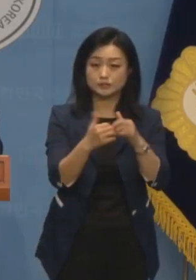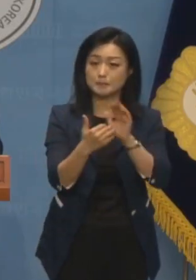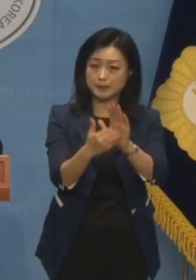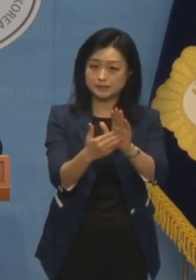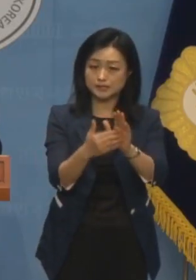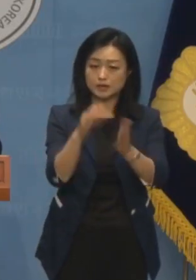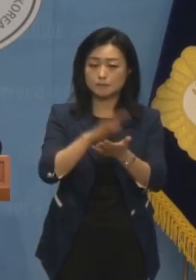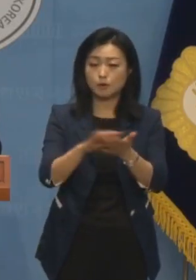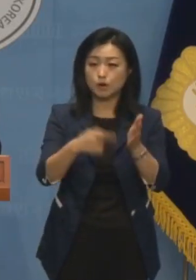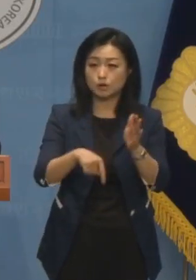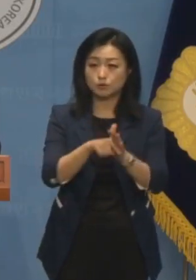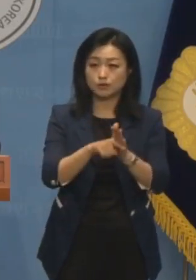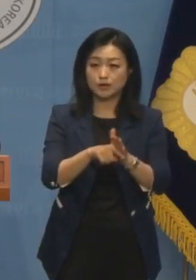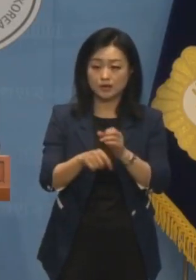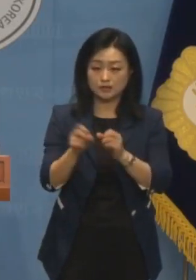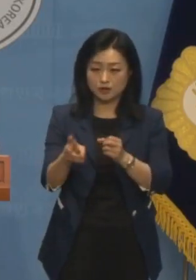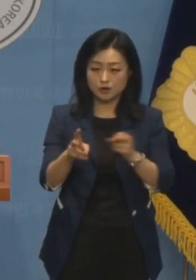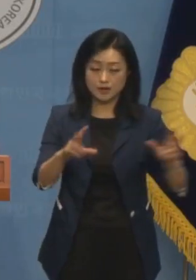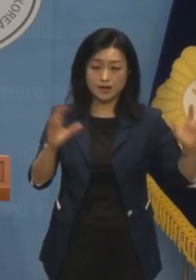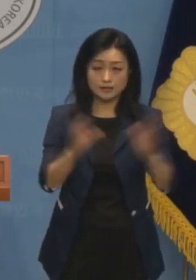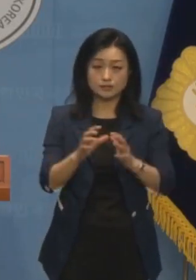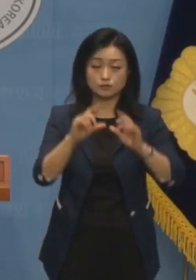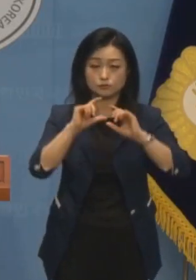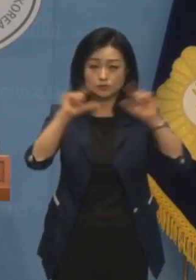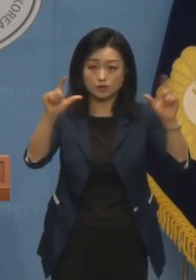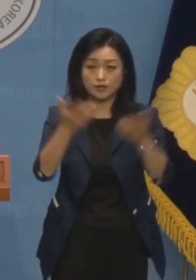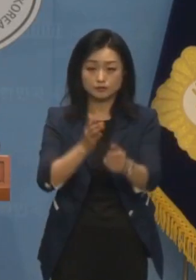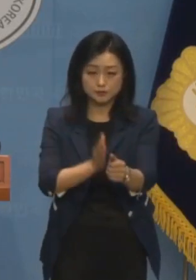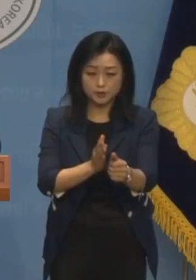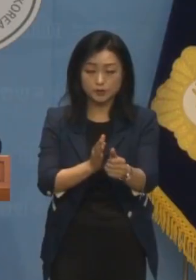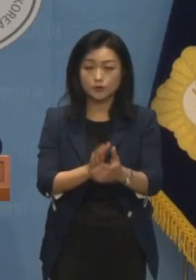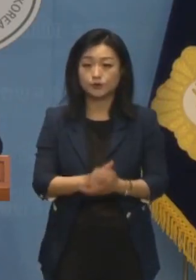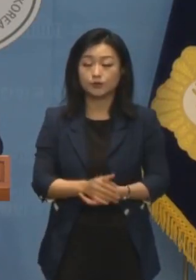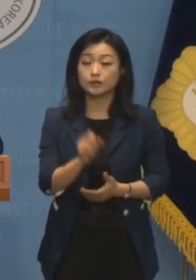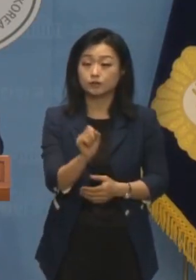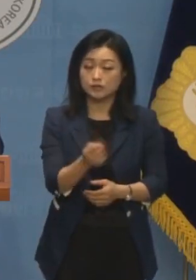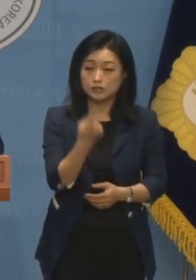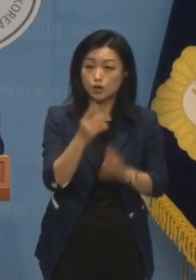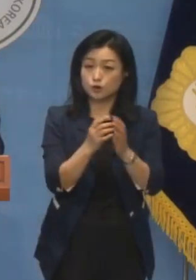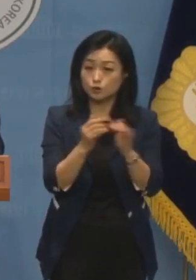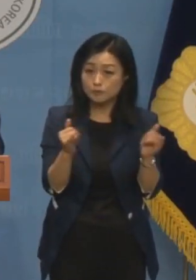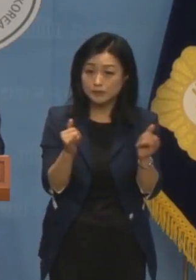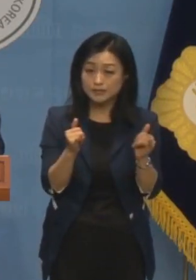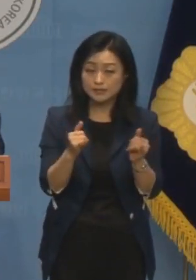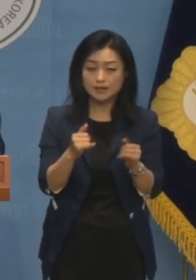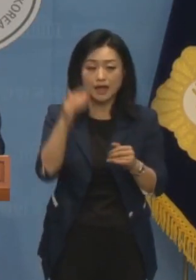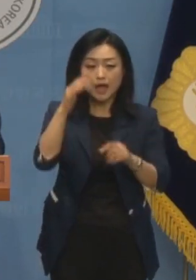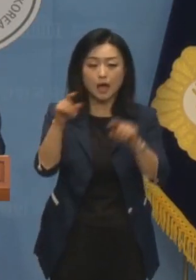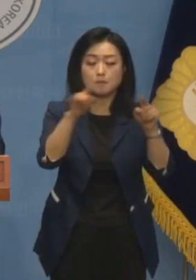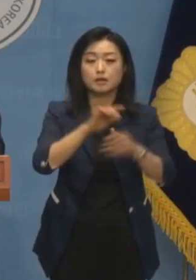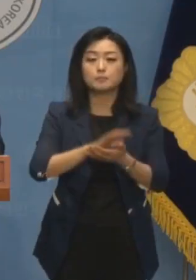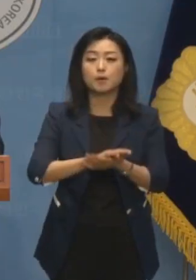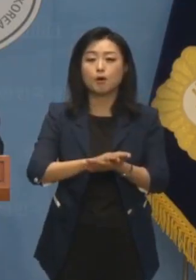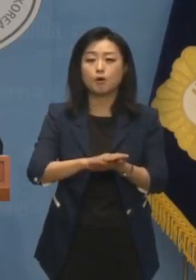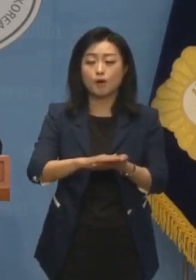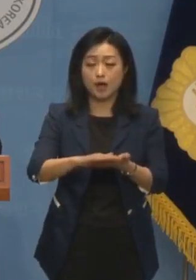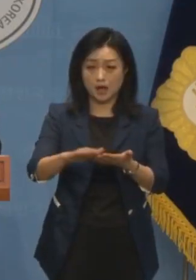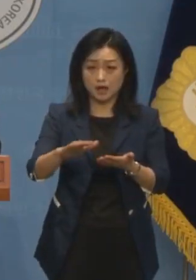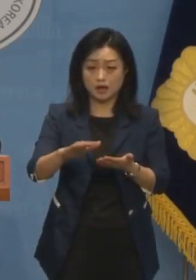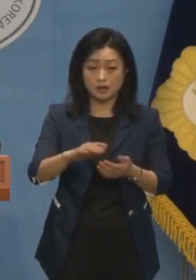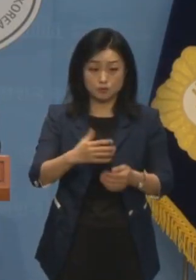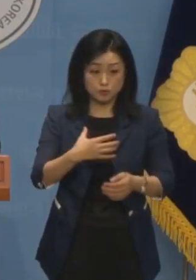방지와 평화를 위한 초당적 시국선을 추진해야 합니다. 이를 통해 국민이 느끼는 한반도 평화 위기의 심각성을